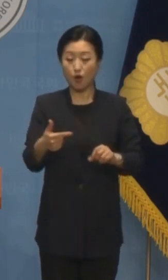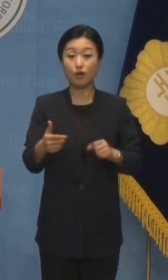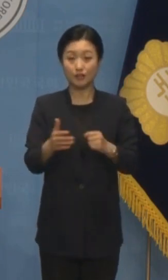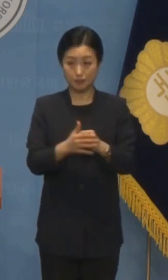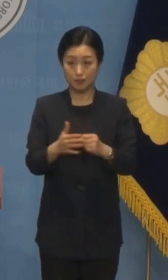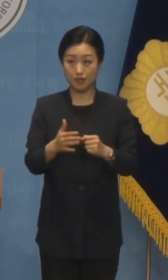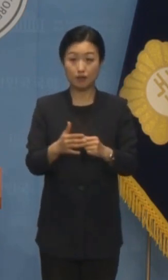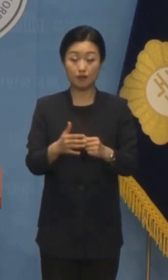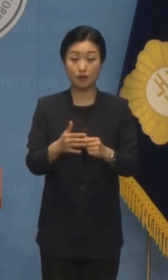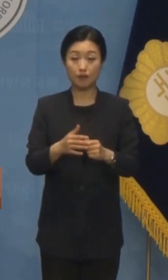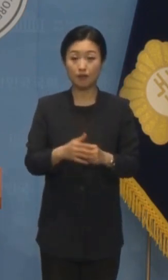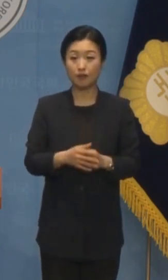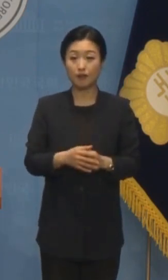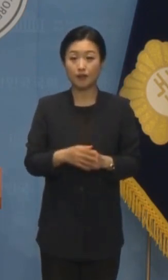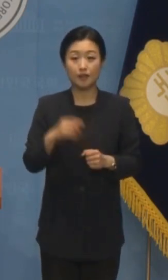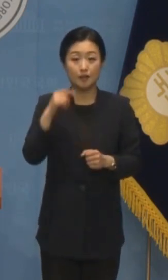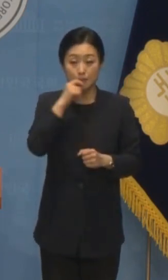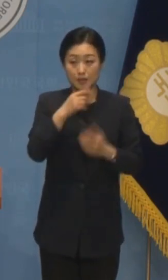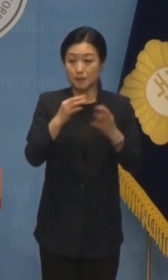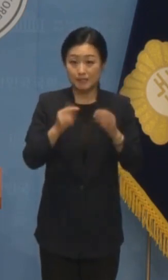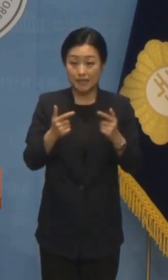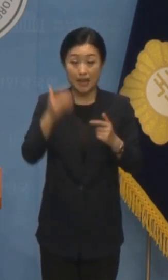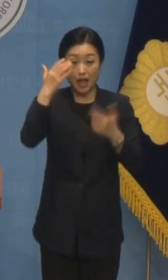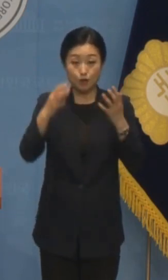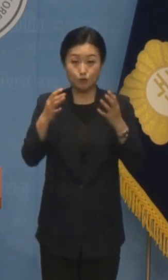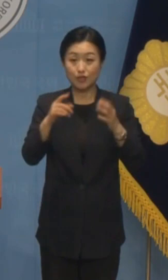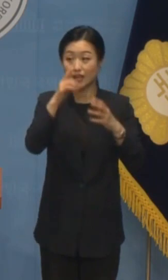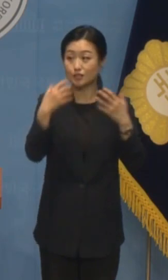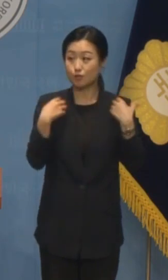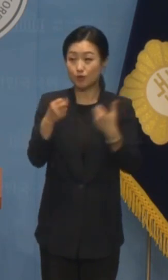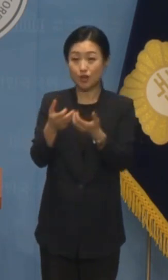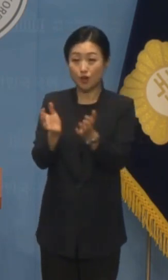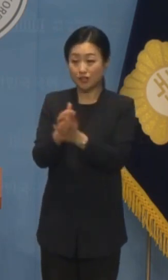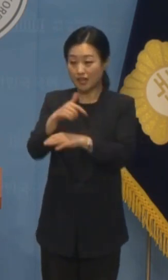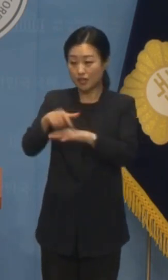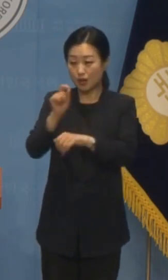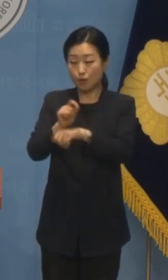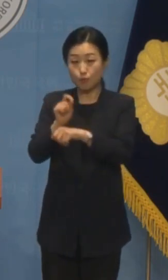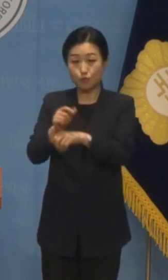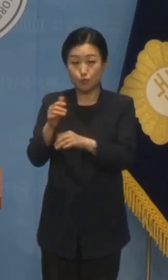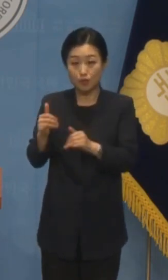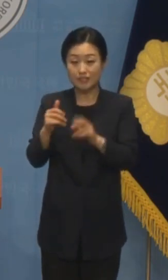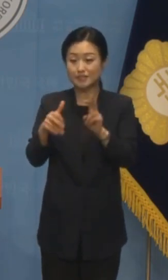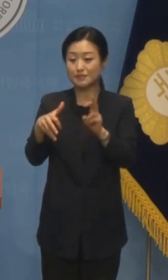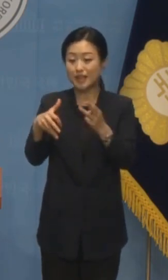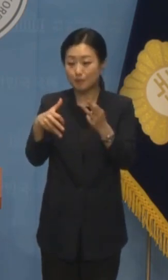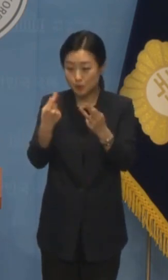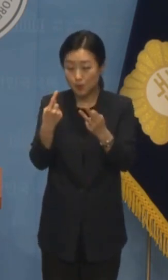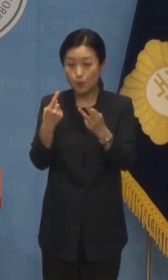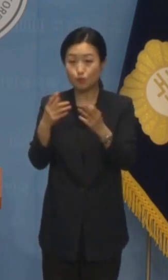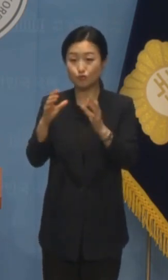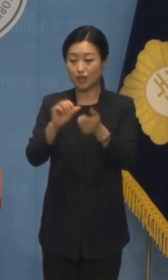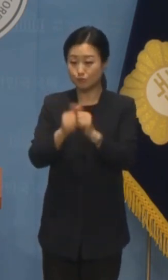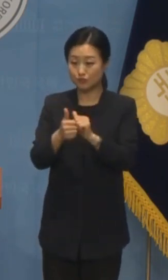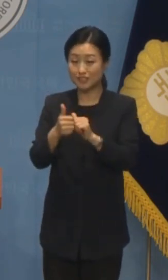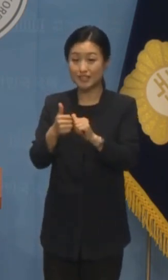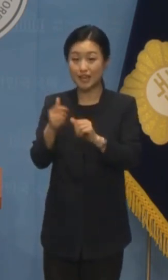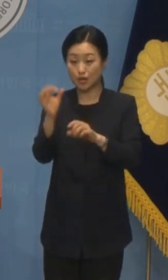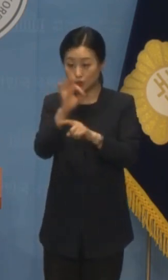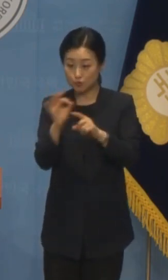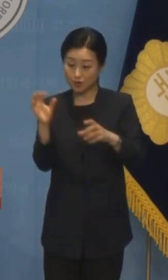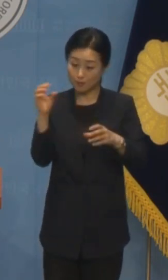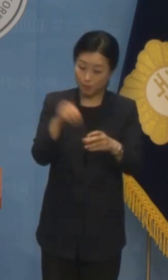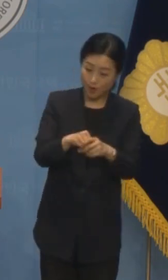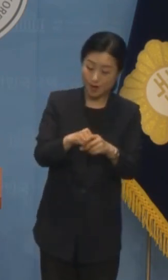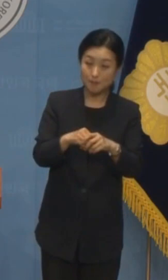때문입니다. 그러니까 우리나라에서 정부 여당과 기재부 공무원들이 이 13조 원이 고스란히 국가 부채율에 반영돼서 대한민국